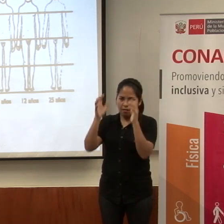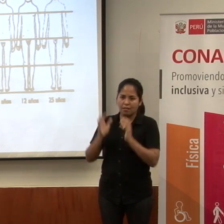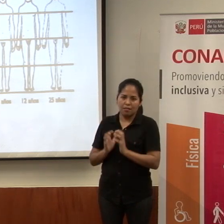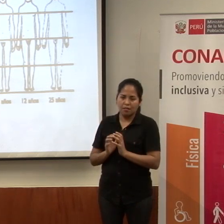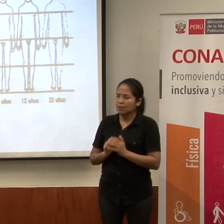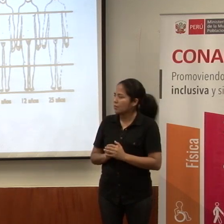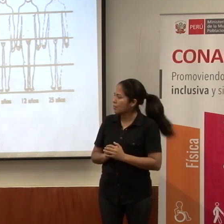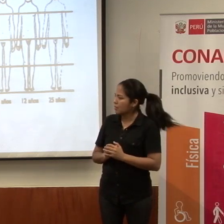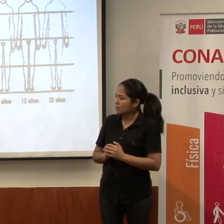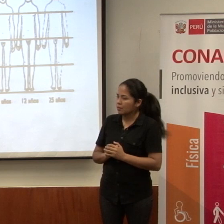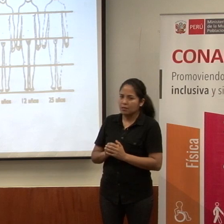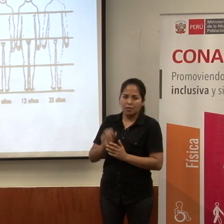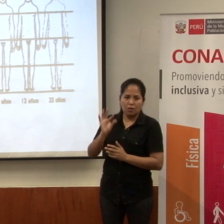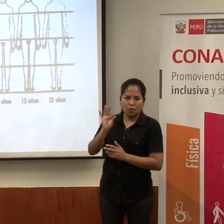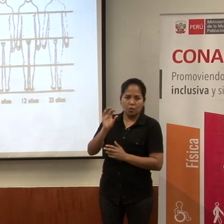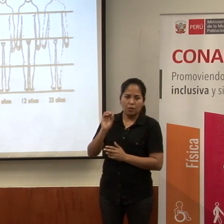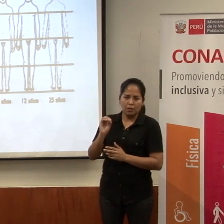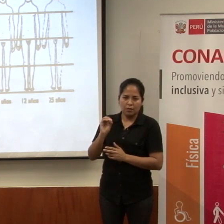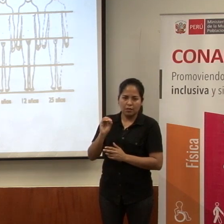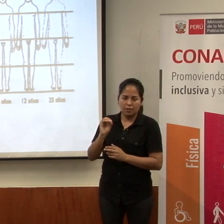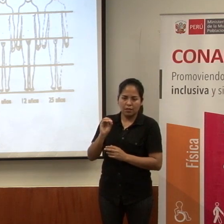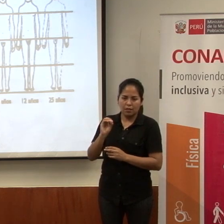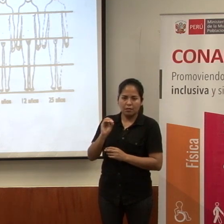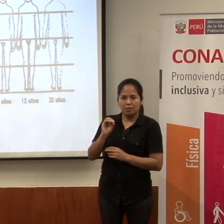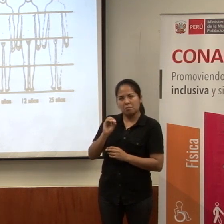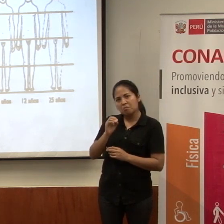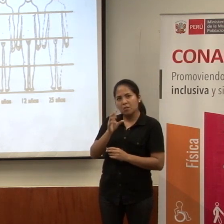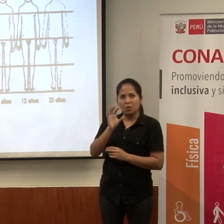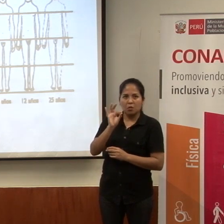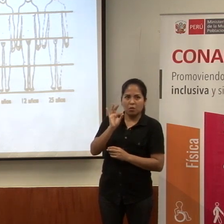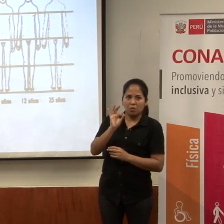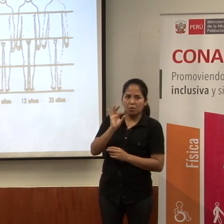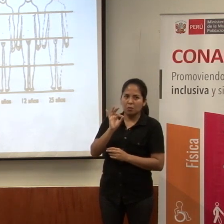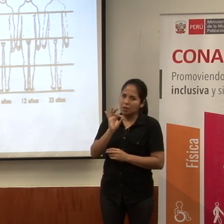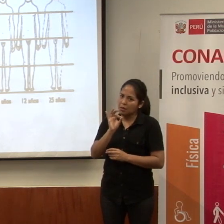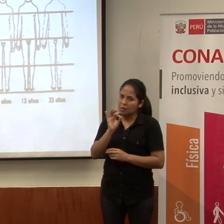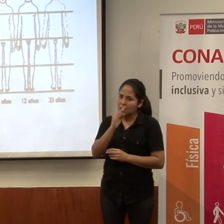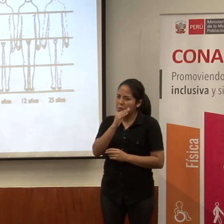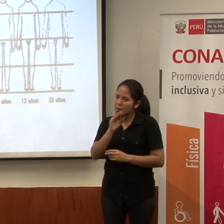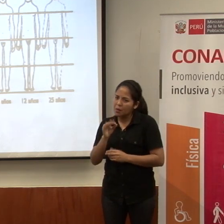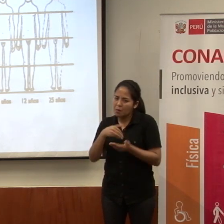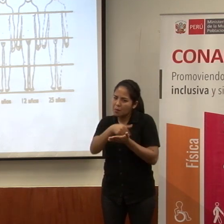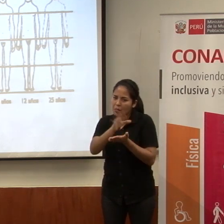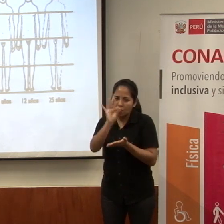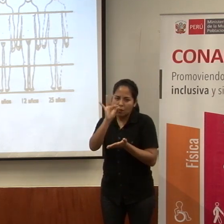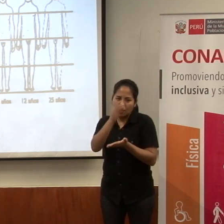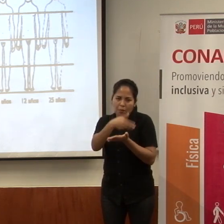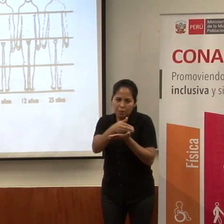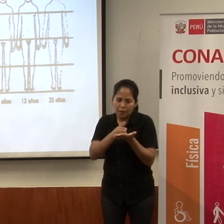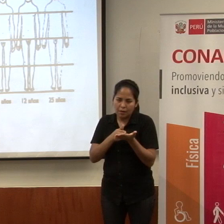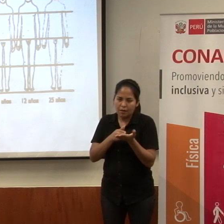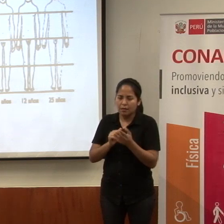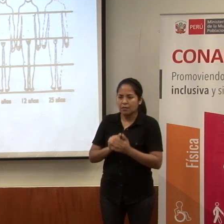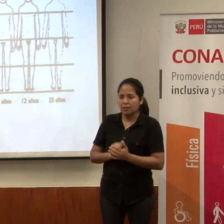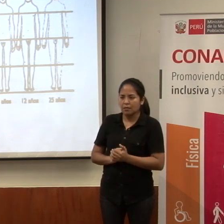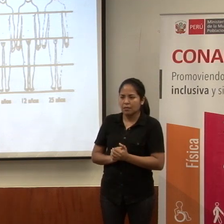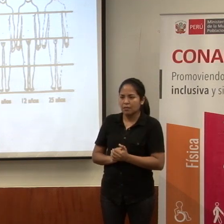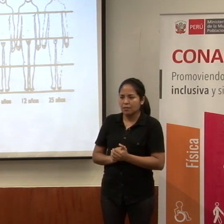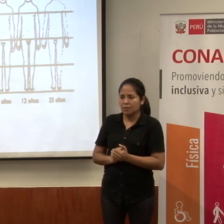novena parte a los 25 años. Al comienzo somos, llevándolo a una